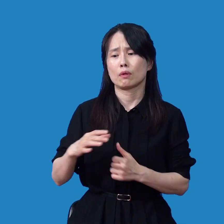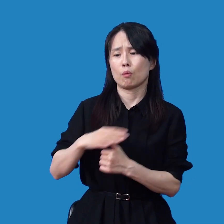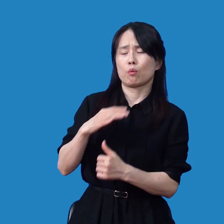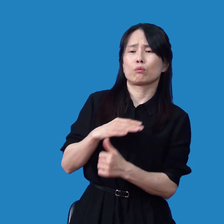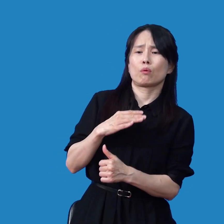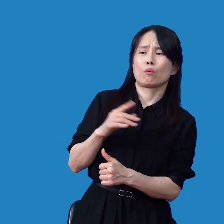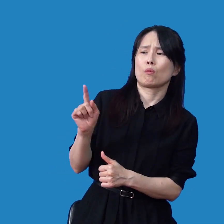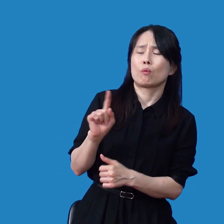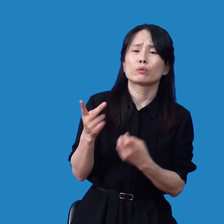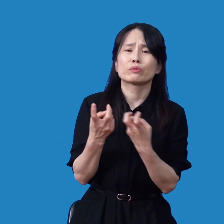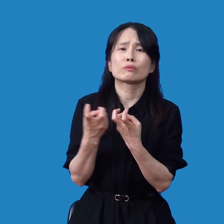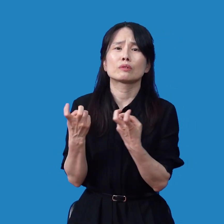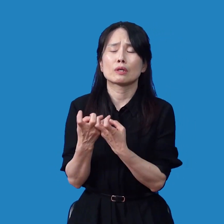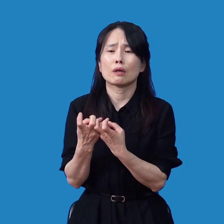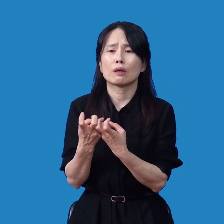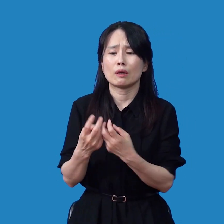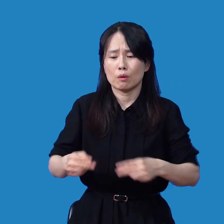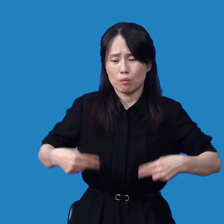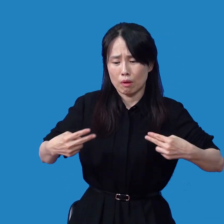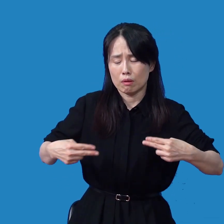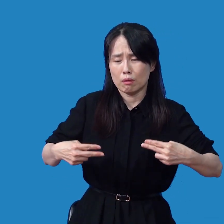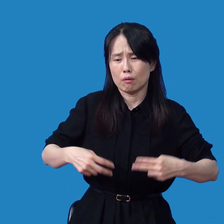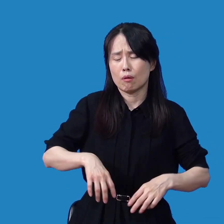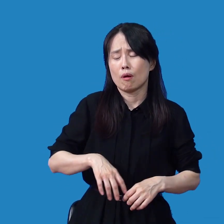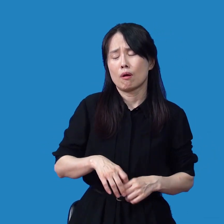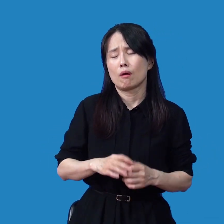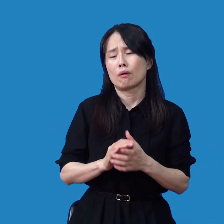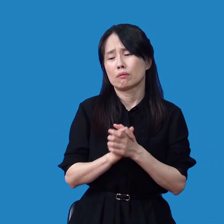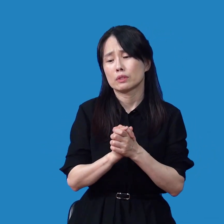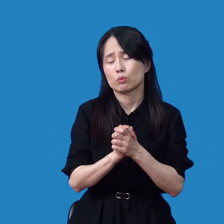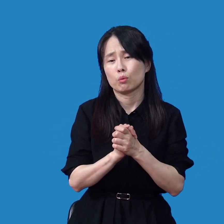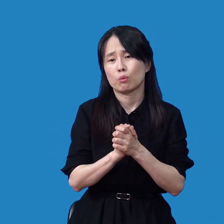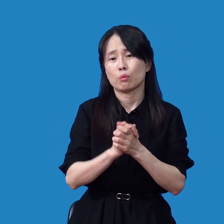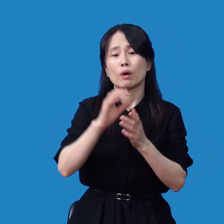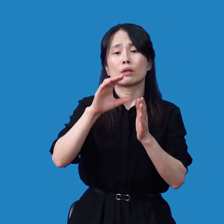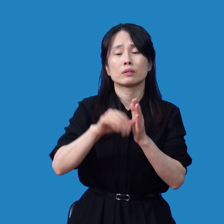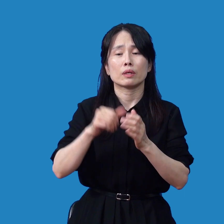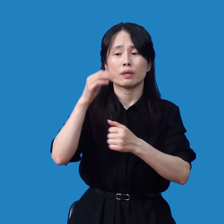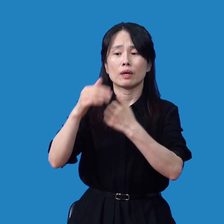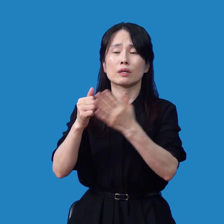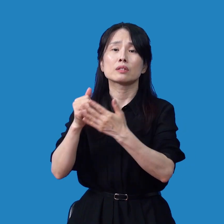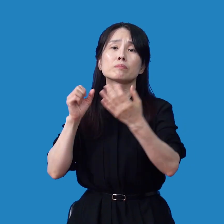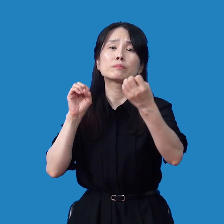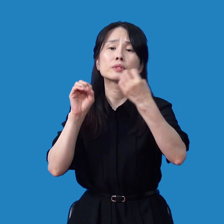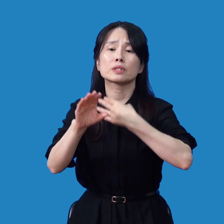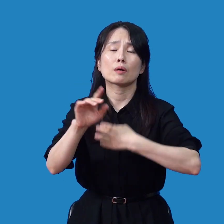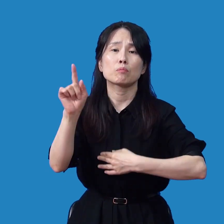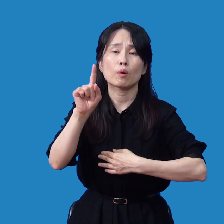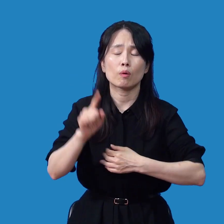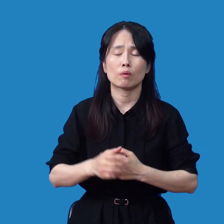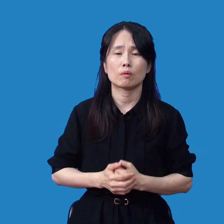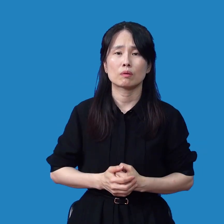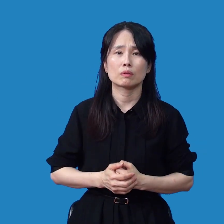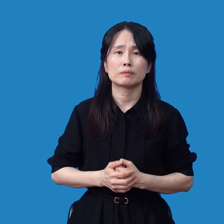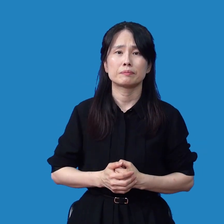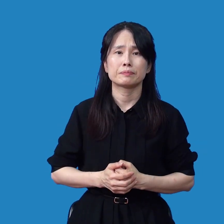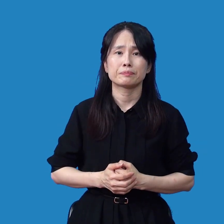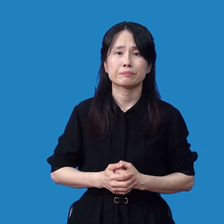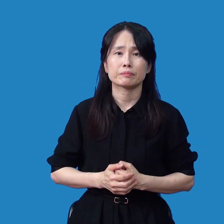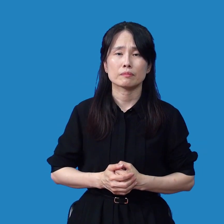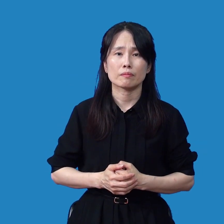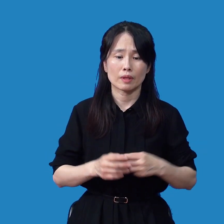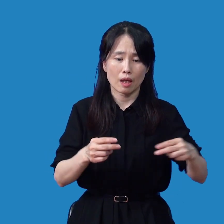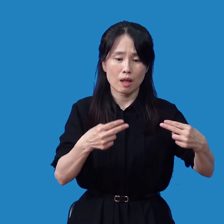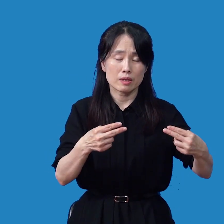아합이 날뛰고 있습니다 하고 하소연을 합니다. 하나님이 뭐라고 대답을 하십니까? 4절 보면